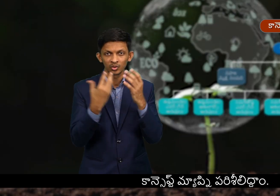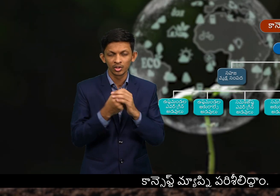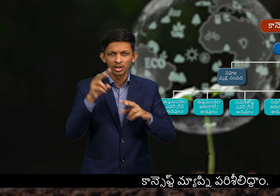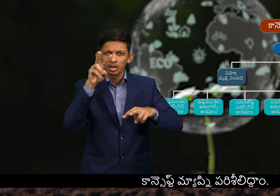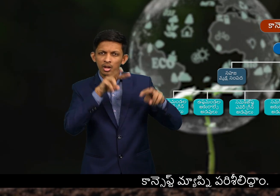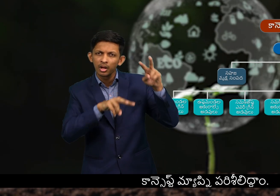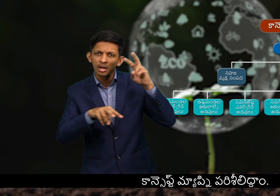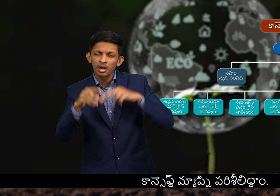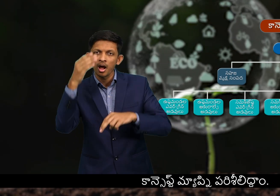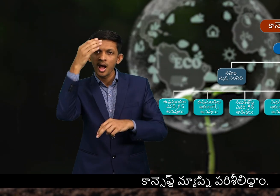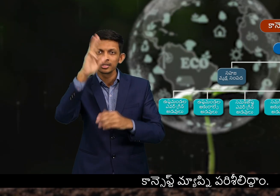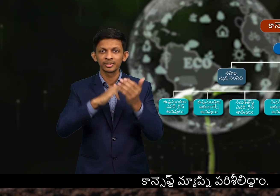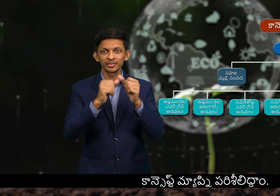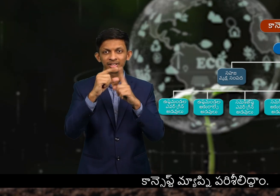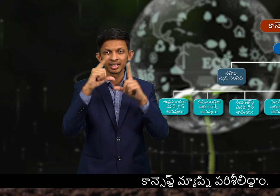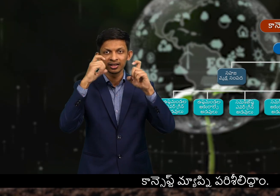కాన్సెప్ట్ మ్యాప్ని పరిశీలిద్దాం.